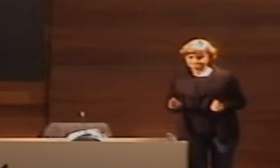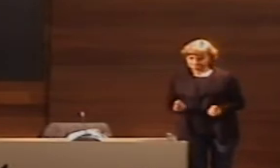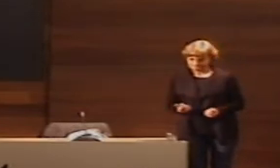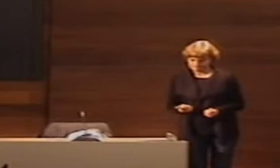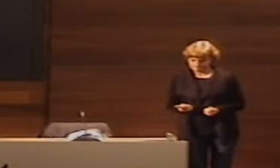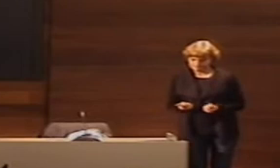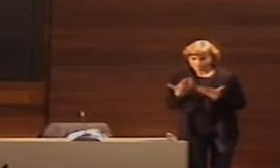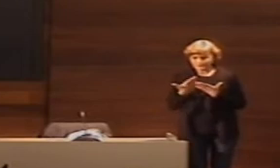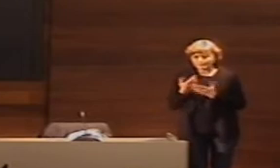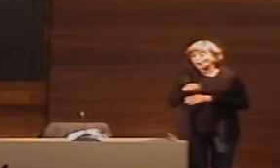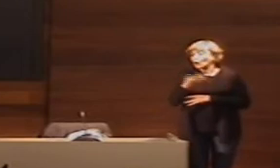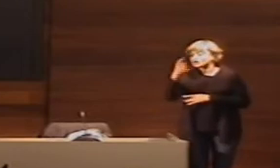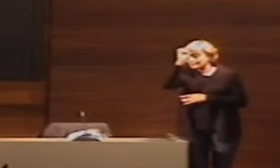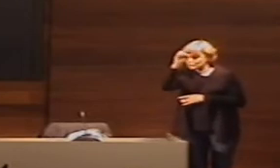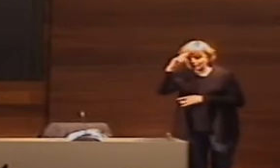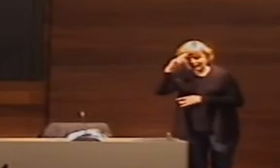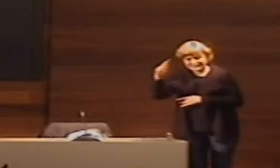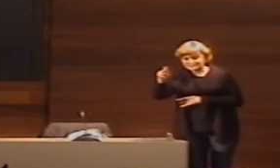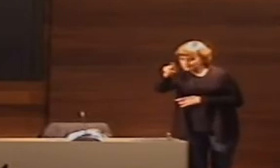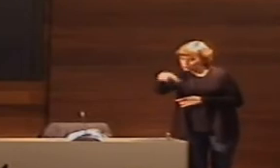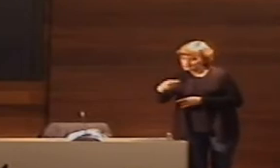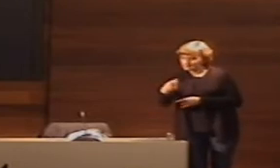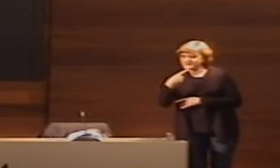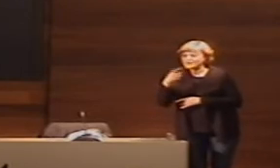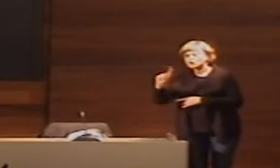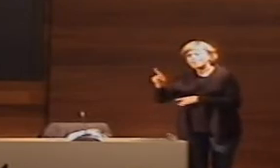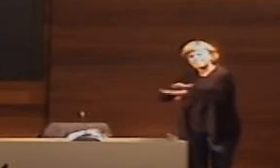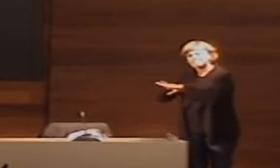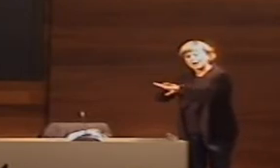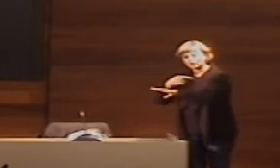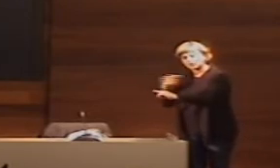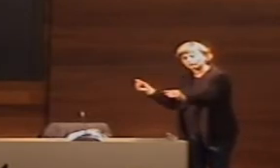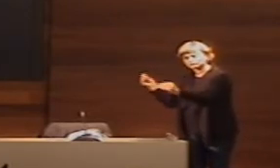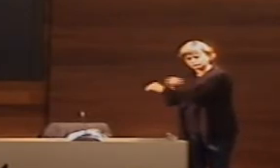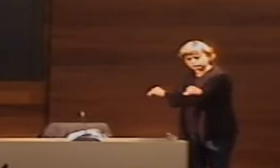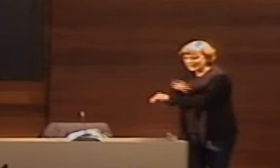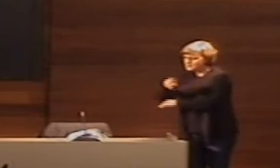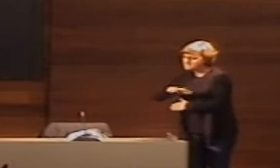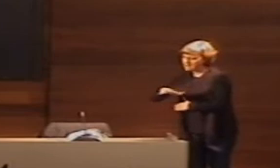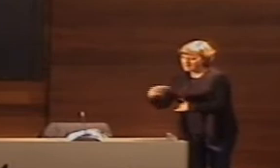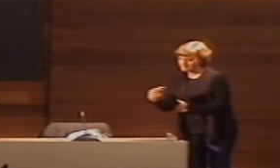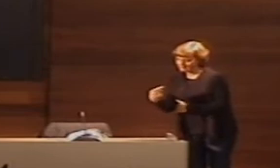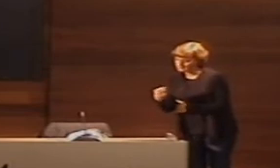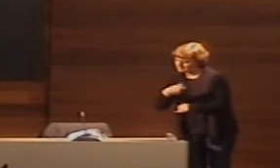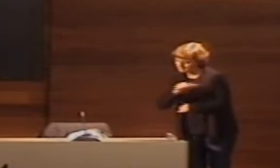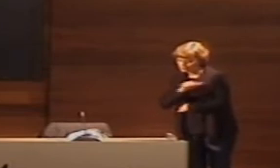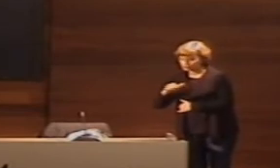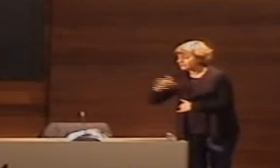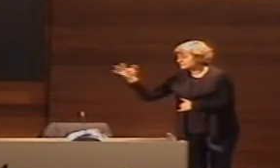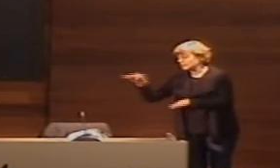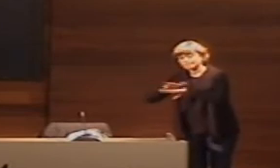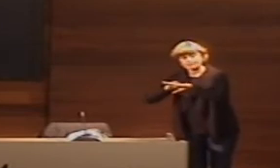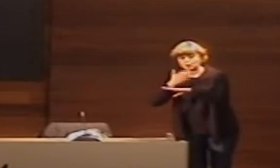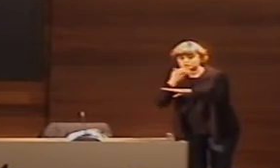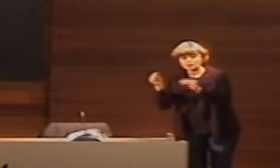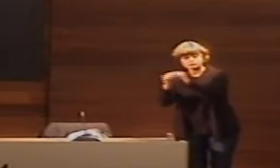entráramos a valorar otras intervenciones. Pero todas es que esa intervención no se ha valorado y esa sí que ha sido muy malvada. Perdona, el respeto es importante. Si ustedes